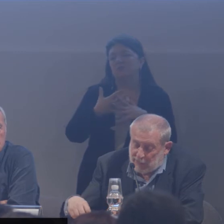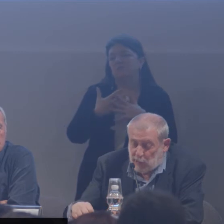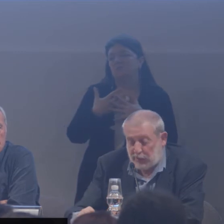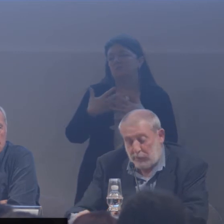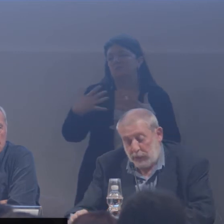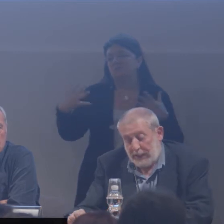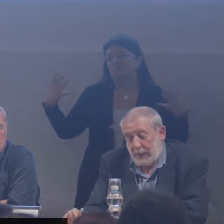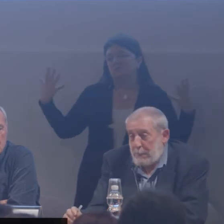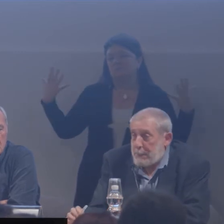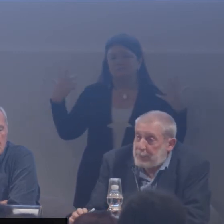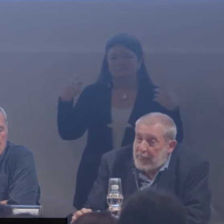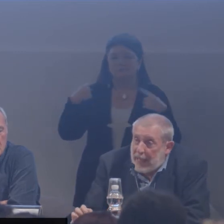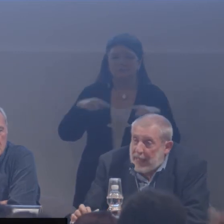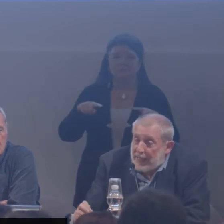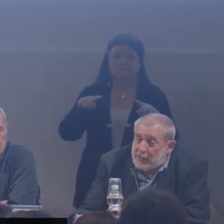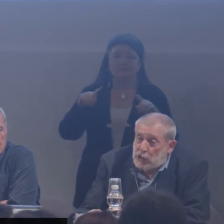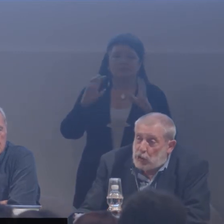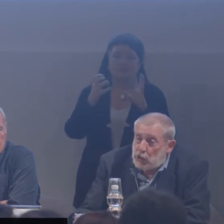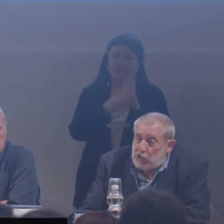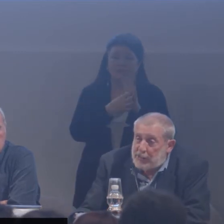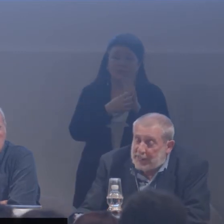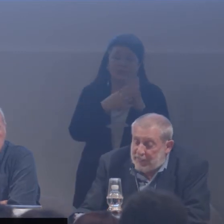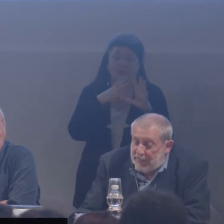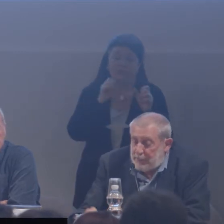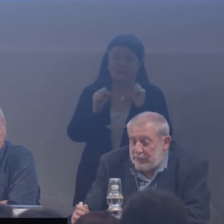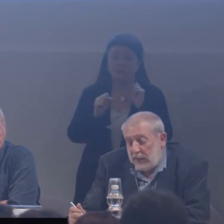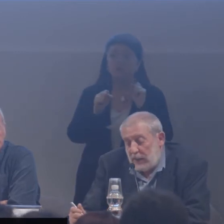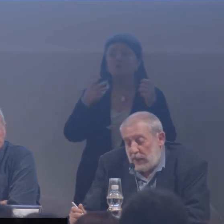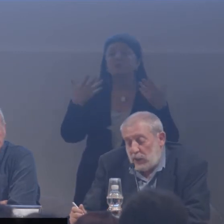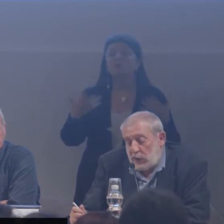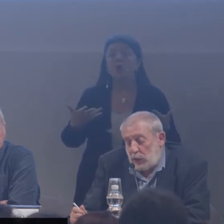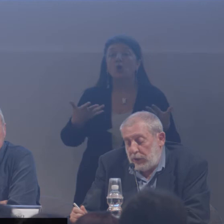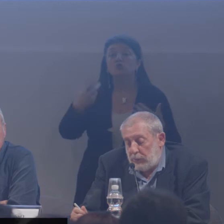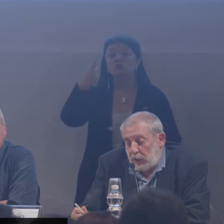l'emblema dello strapotere. Grasso oggi scrive